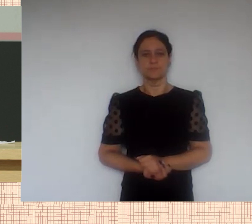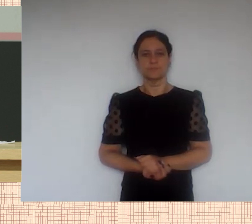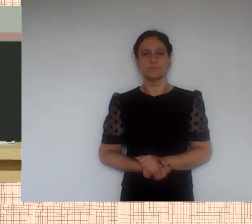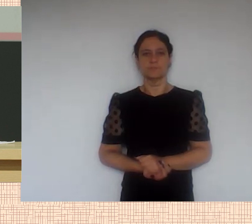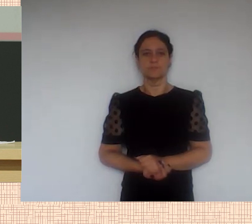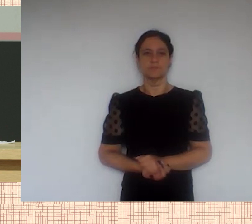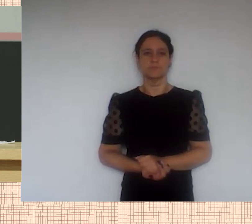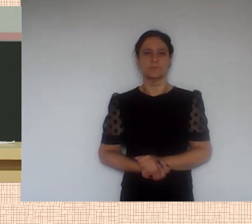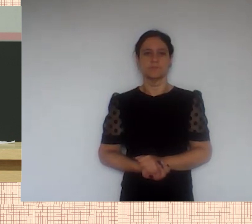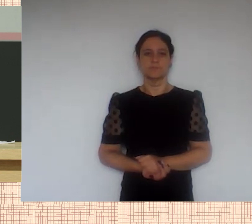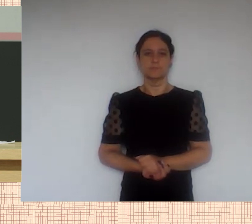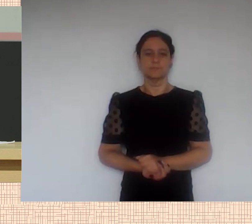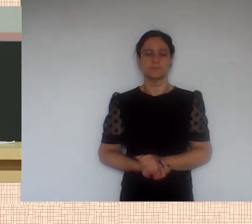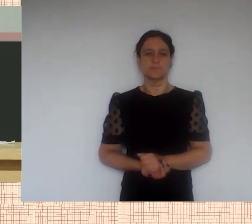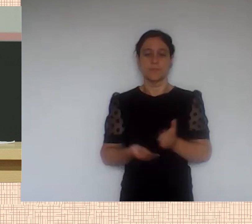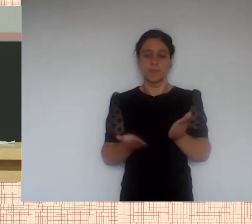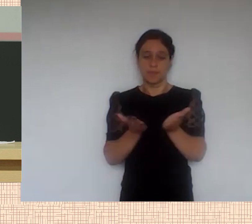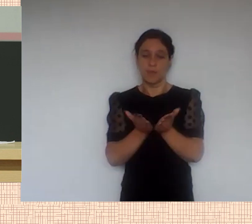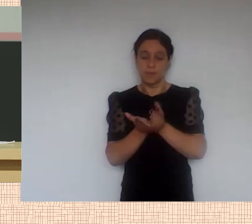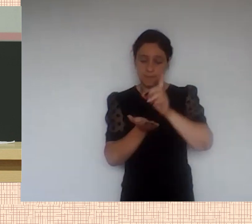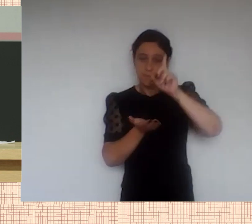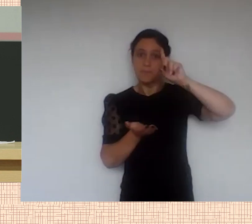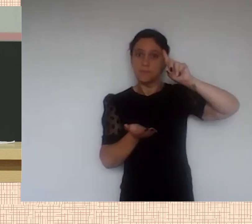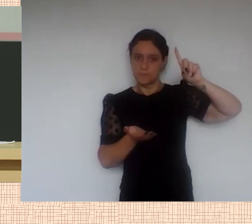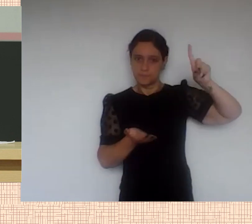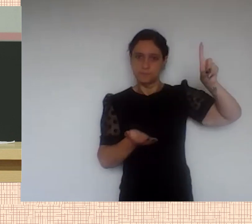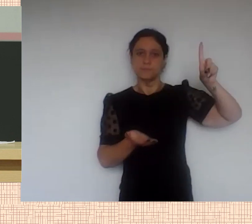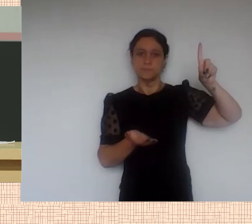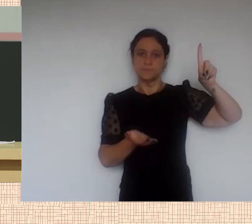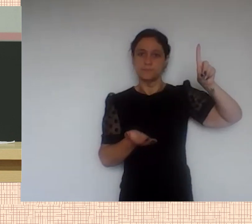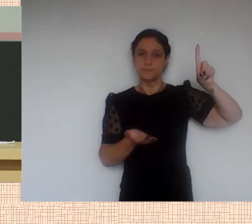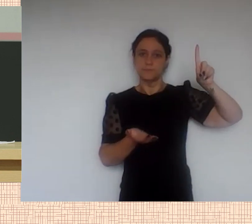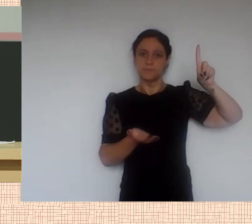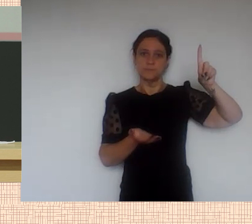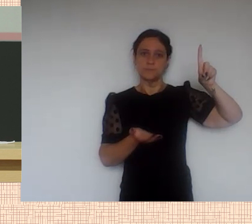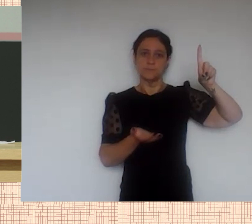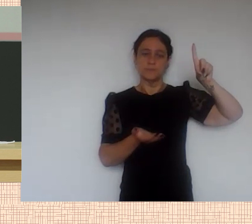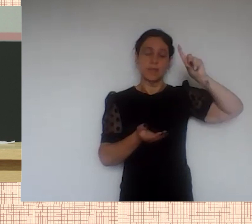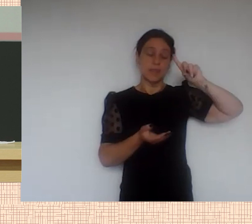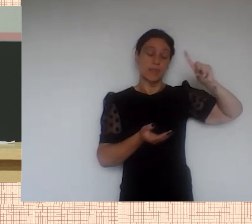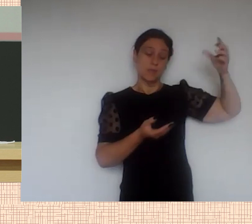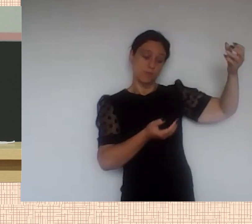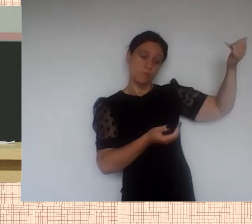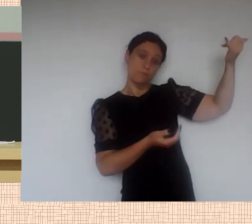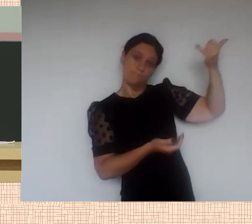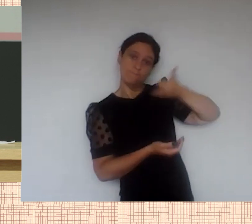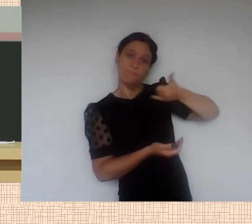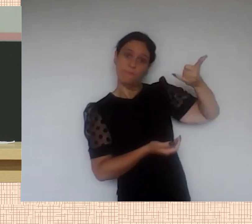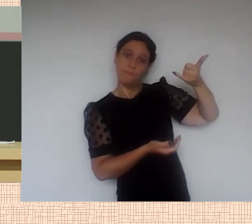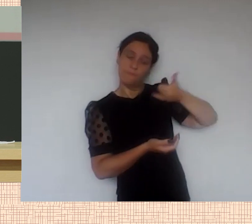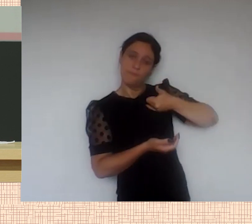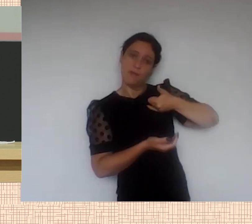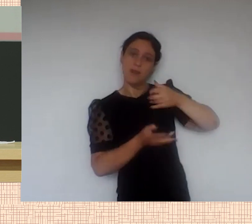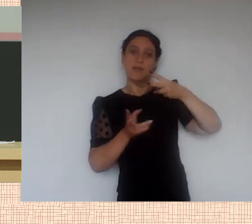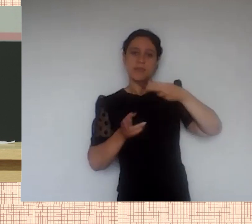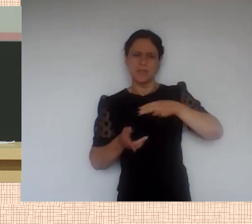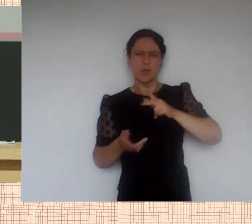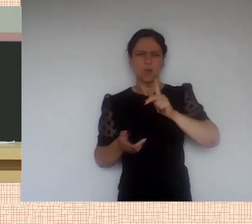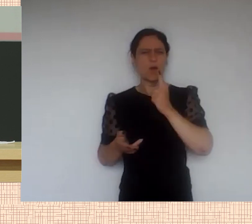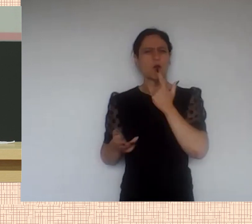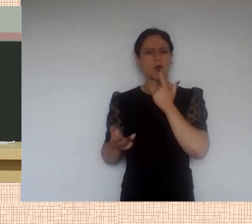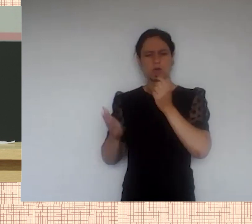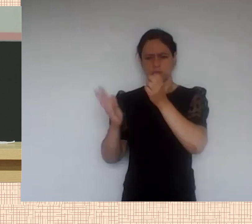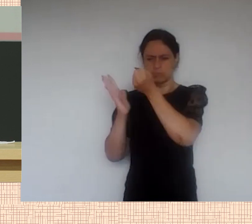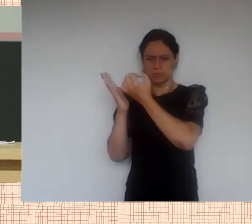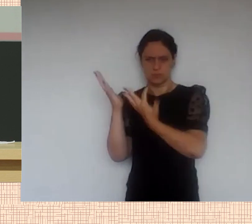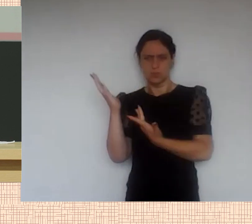A palavra é um veículo, tal qual o sangue que corre nas